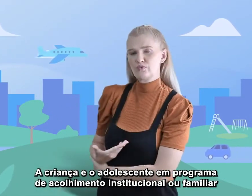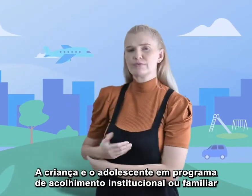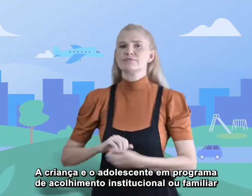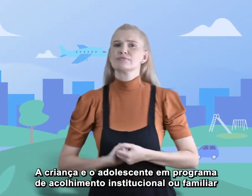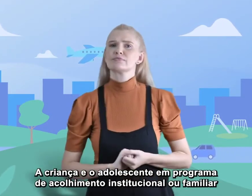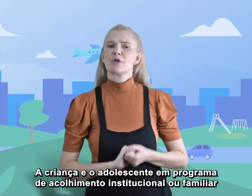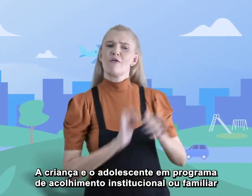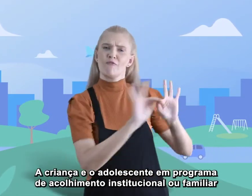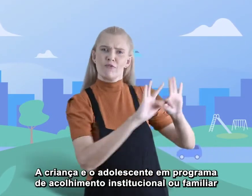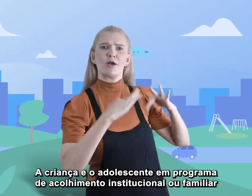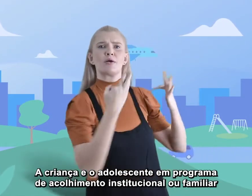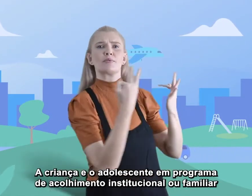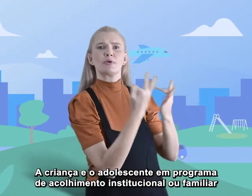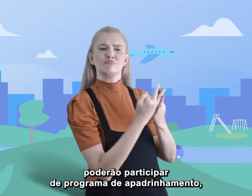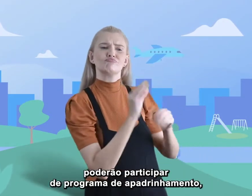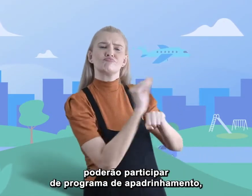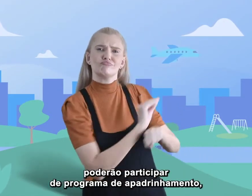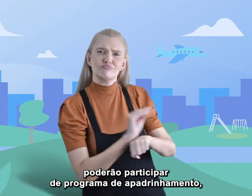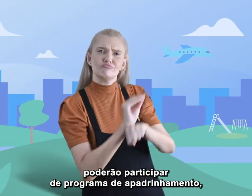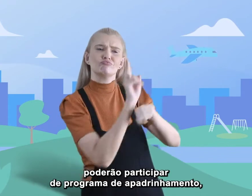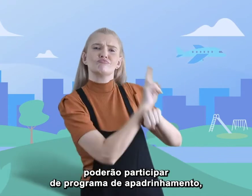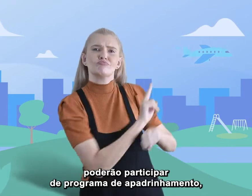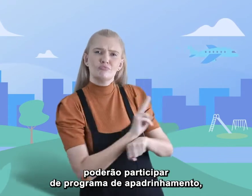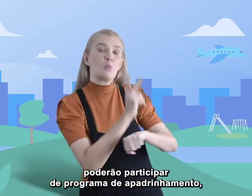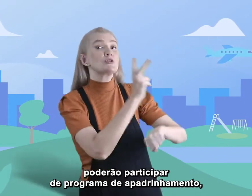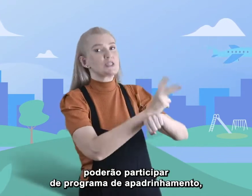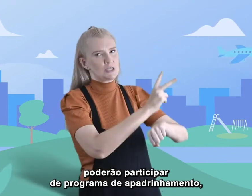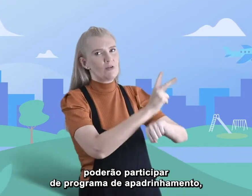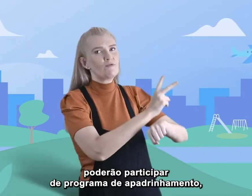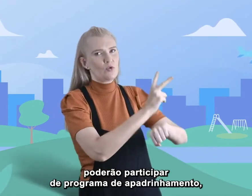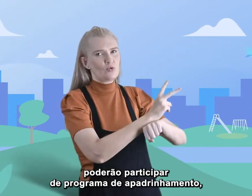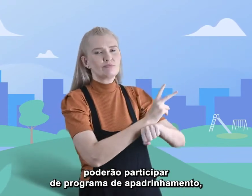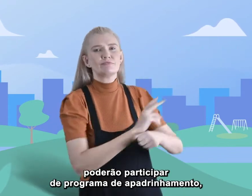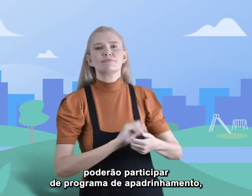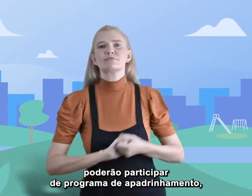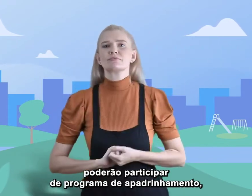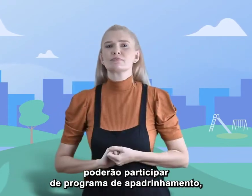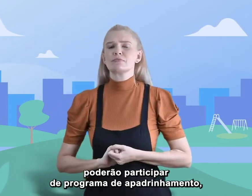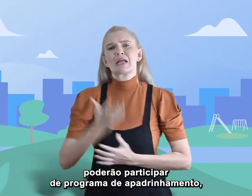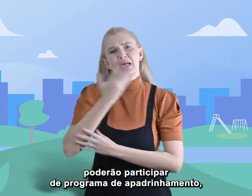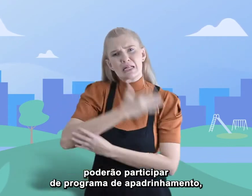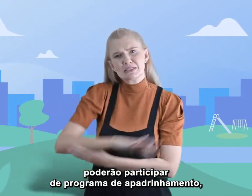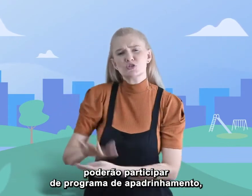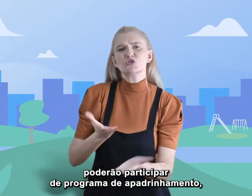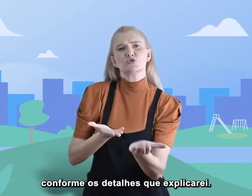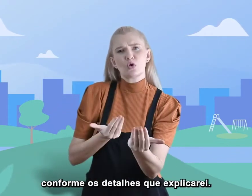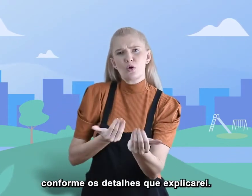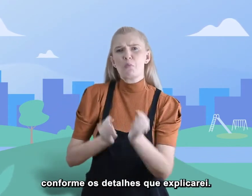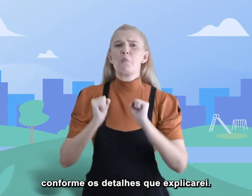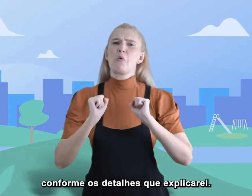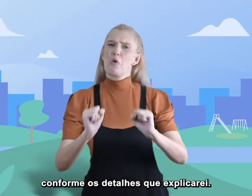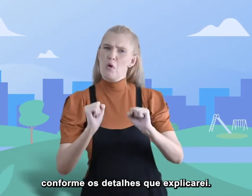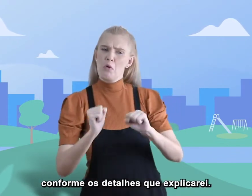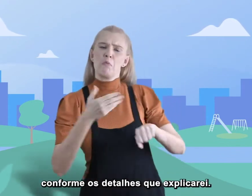ou familiar, poderão participar de programa de apadrinhamento, conforme